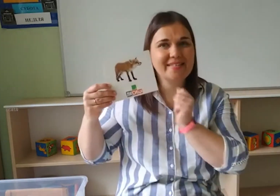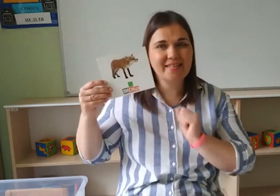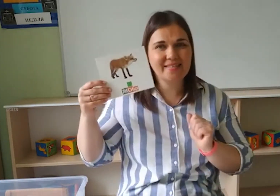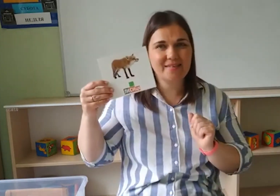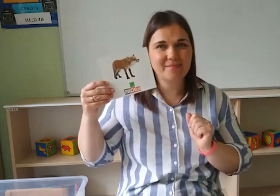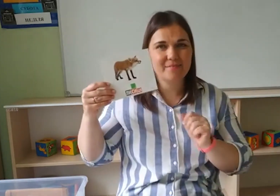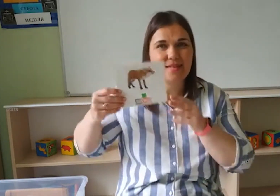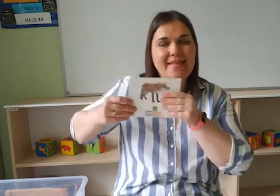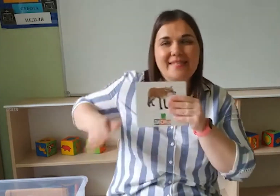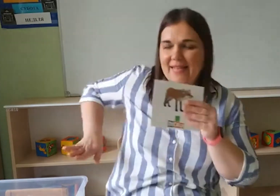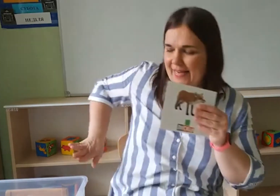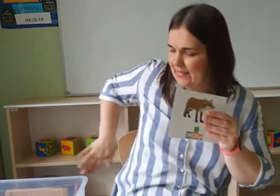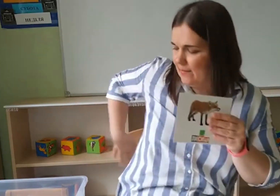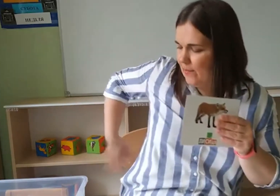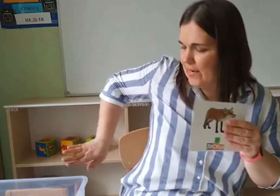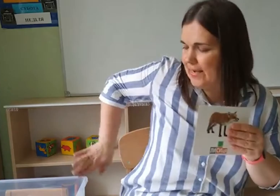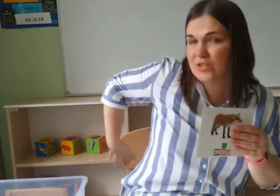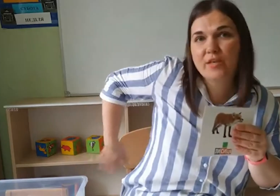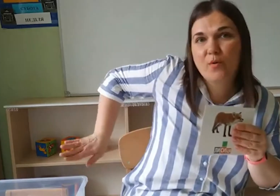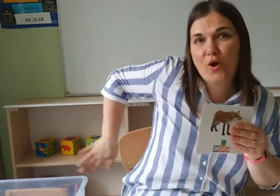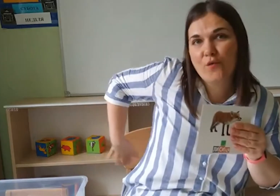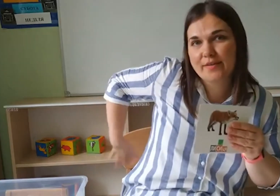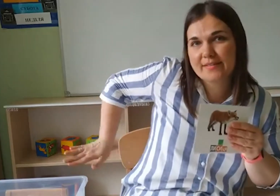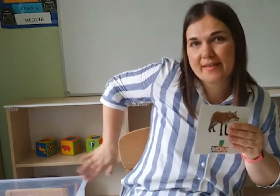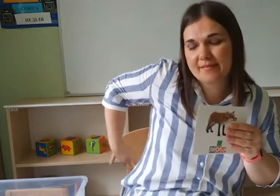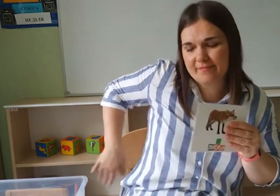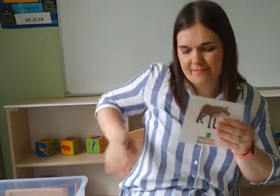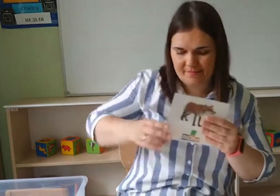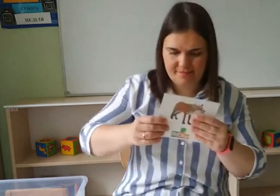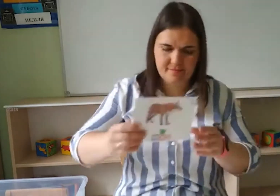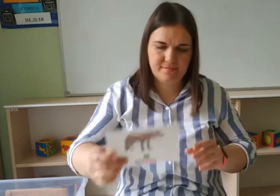Лисиця. Ззаді показуємо хвостик.